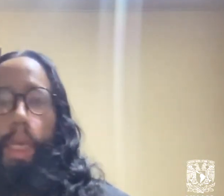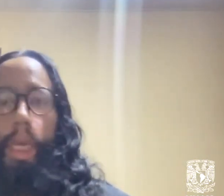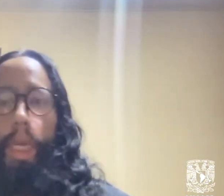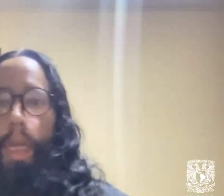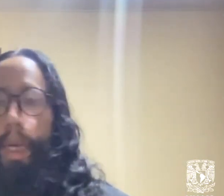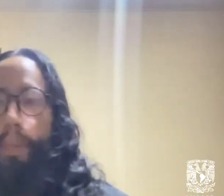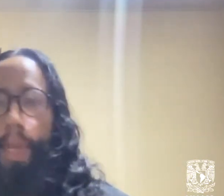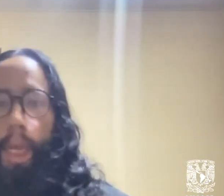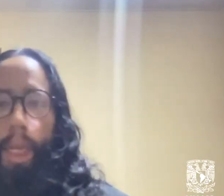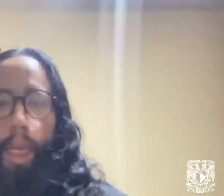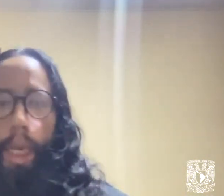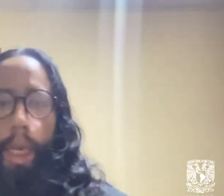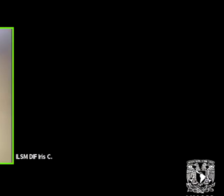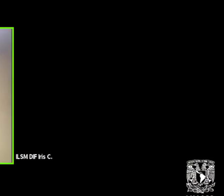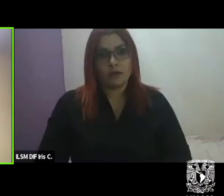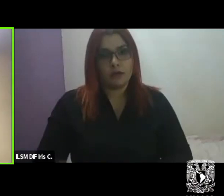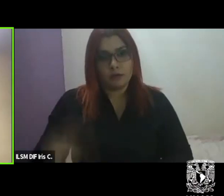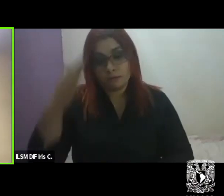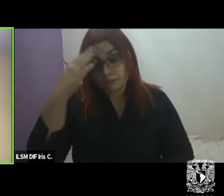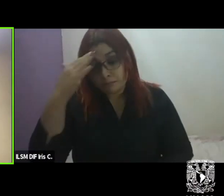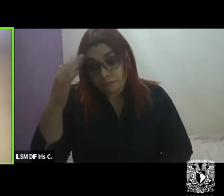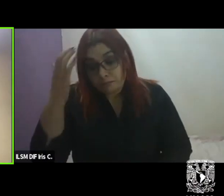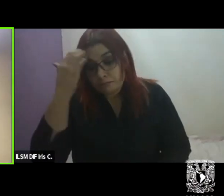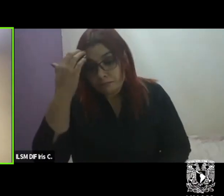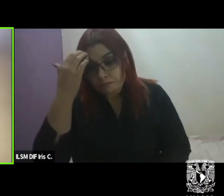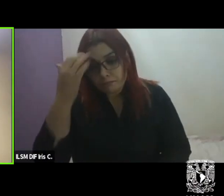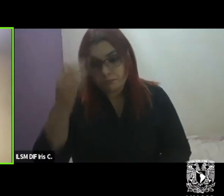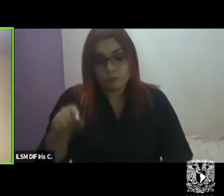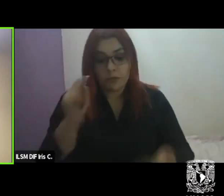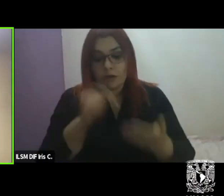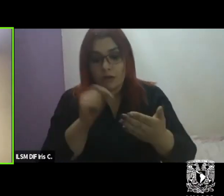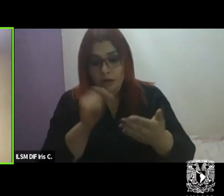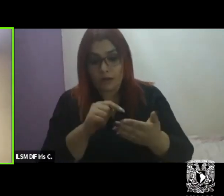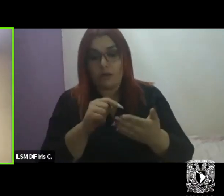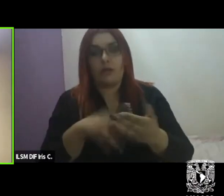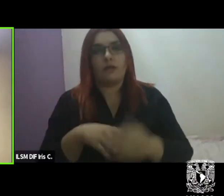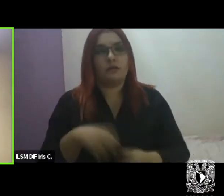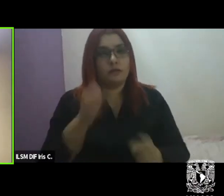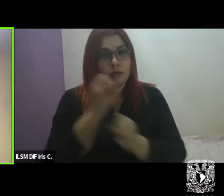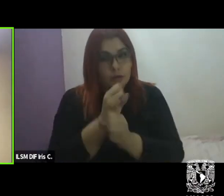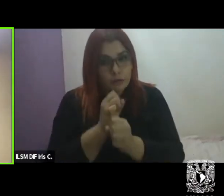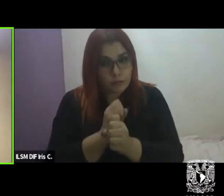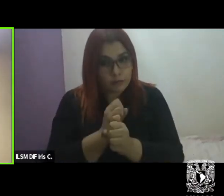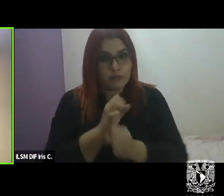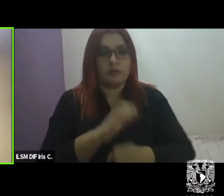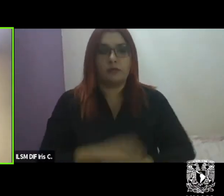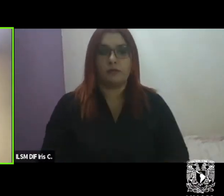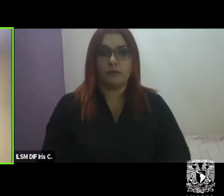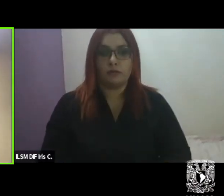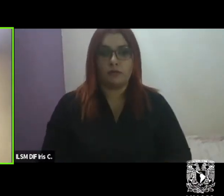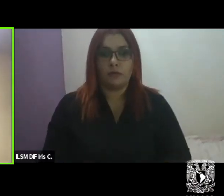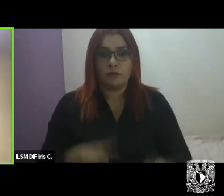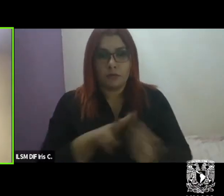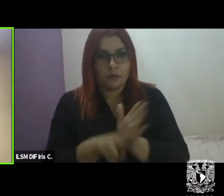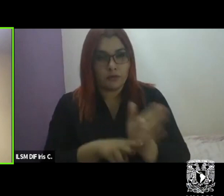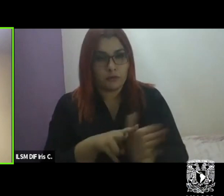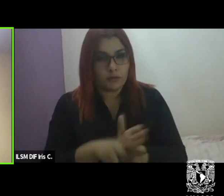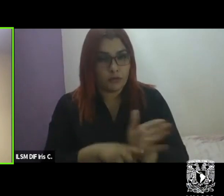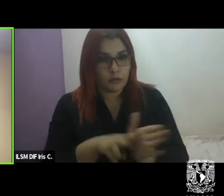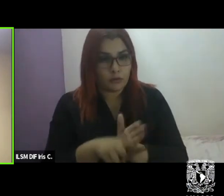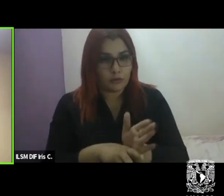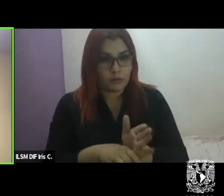pensarlo desde este referente. Les voy a compartir pantalla. Es un video que dura